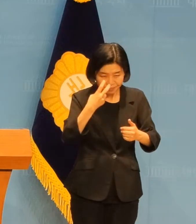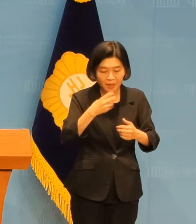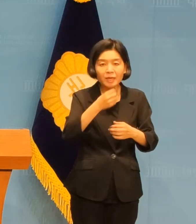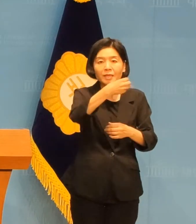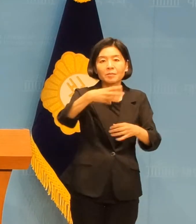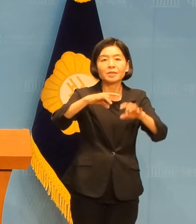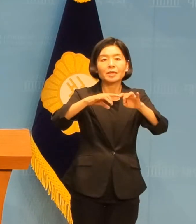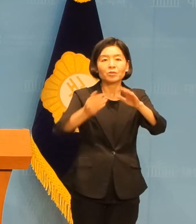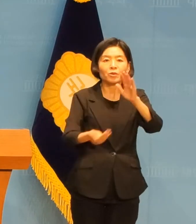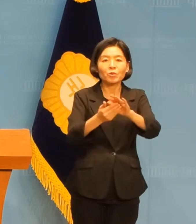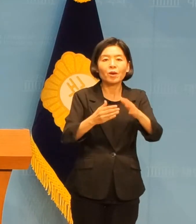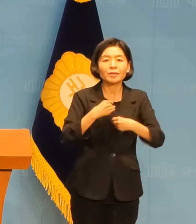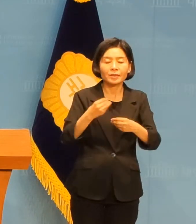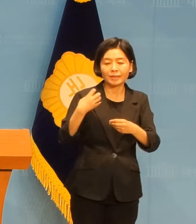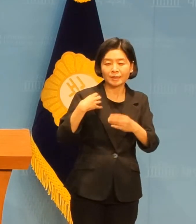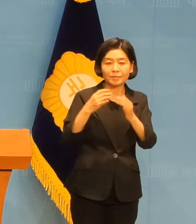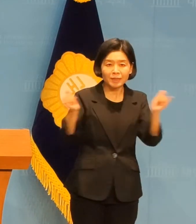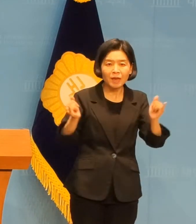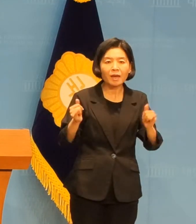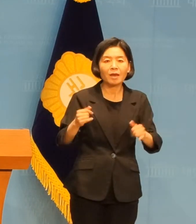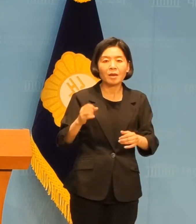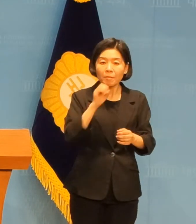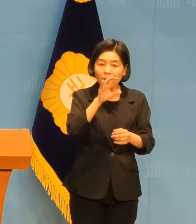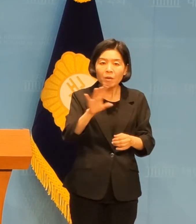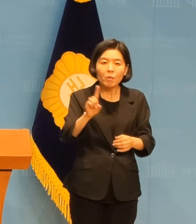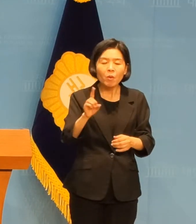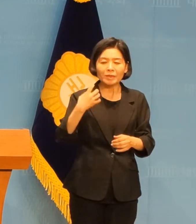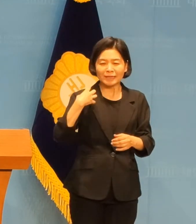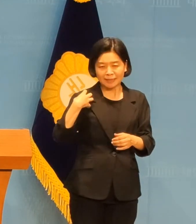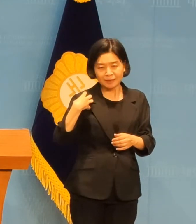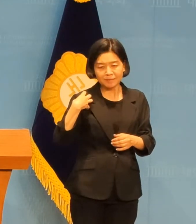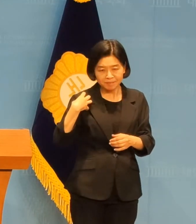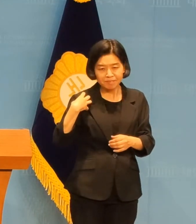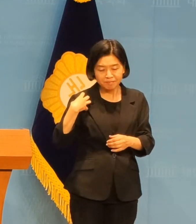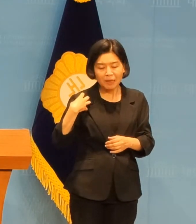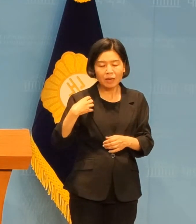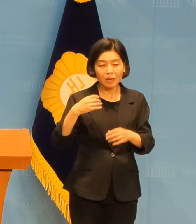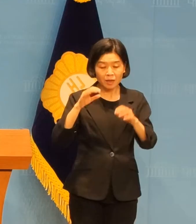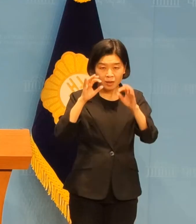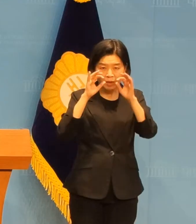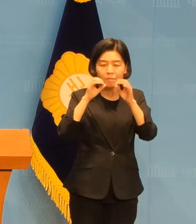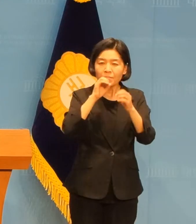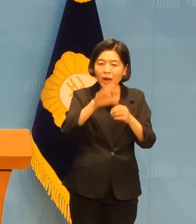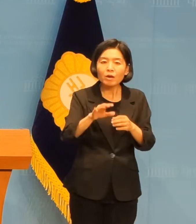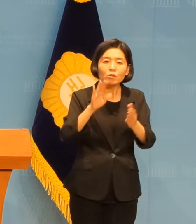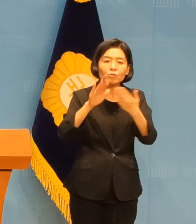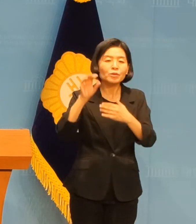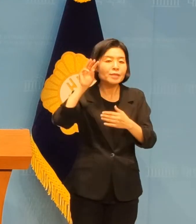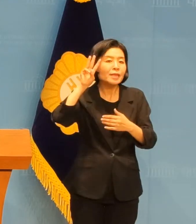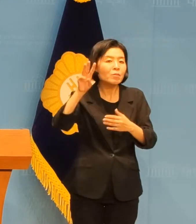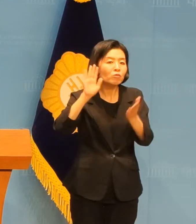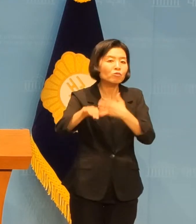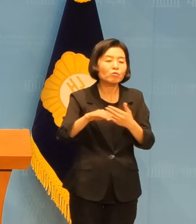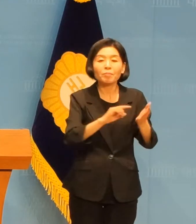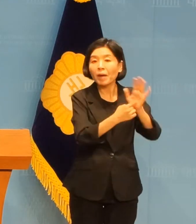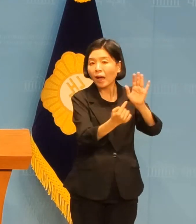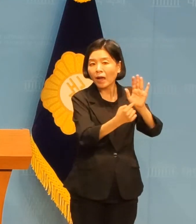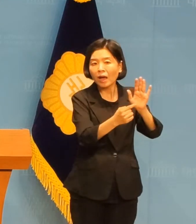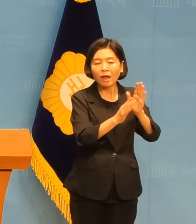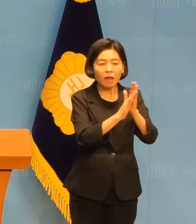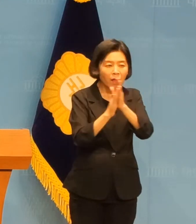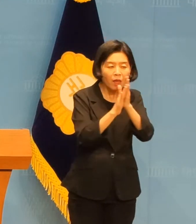안전 책임자가 책임을 통감한다고 말한 지 불과 8일 만에 벌어진 이중적이고 파렴치한